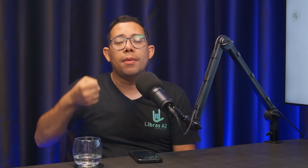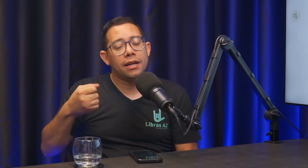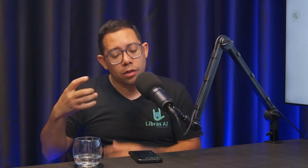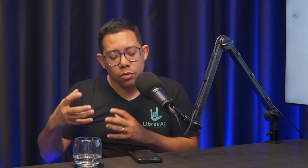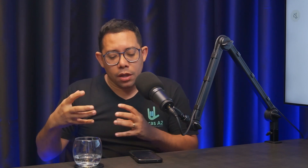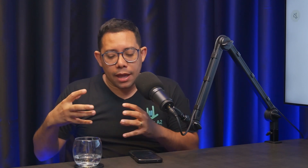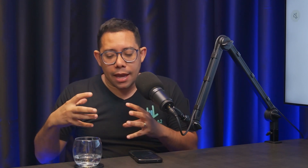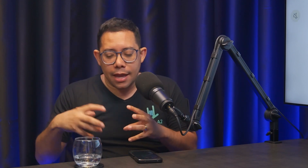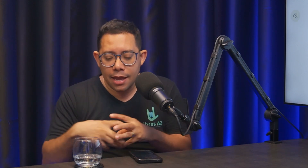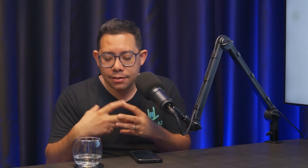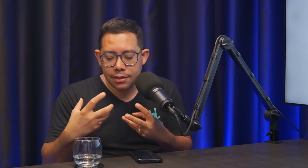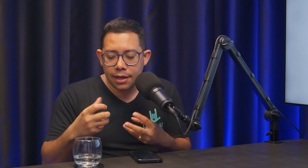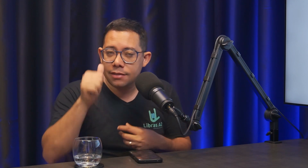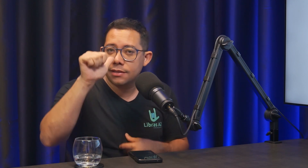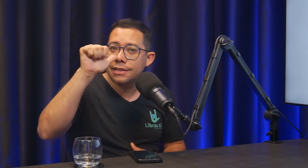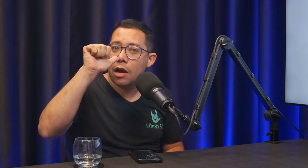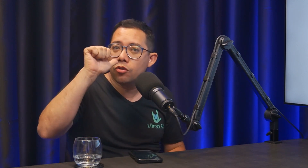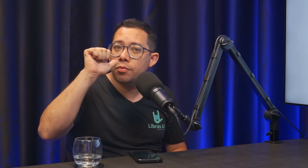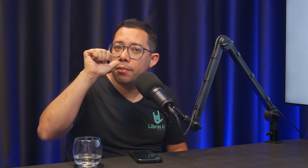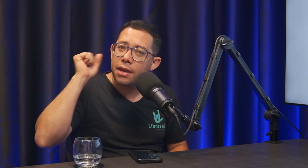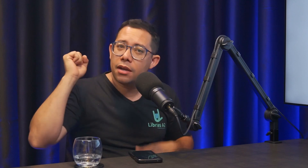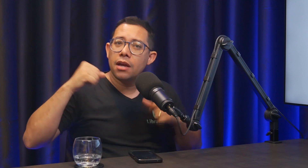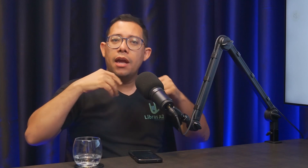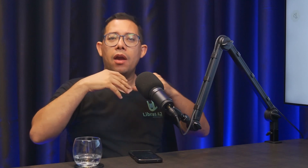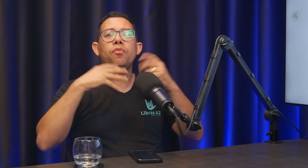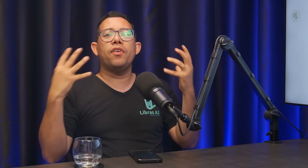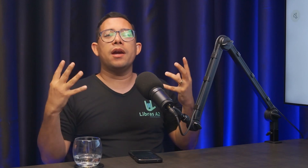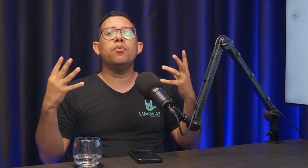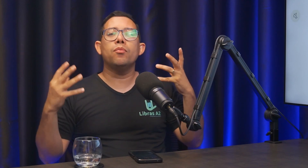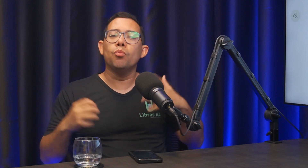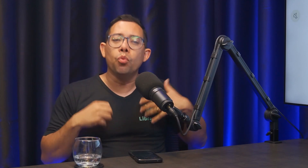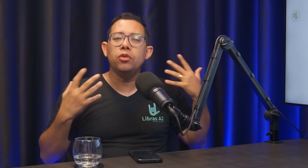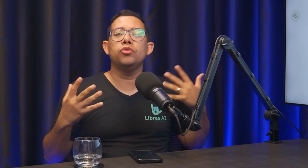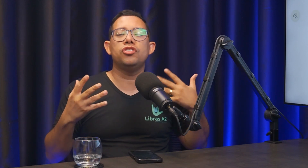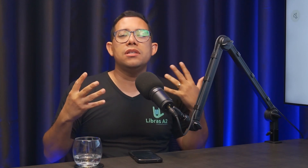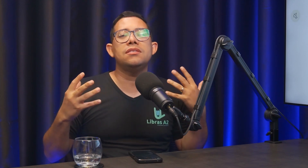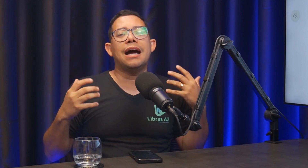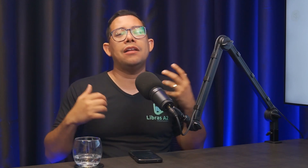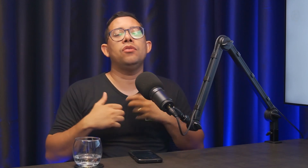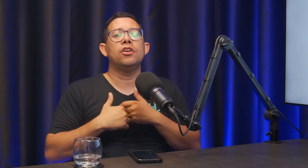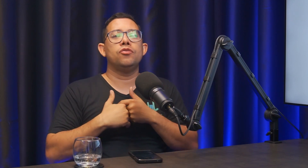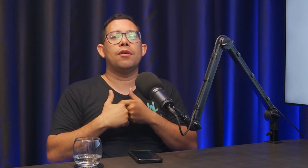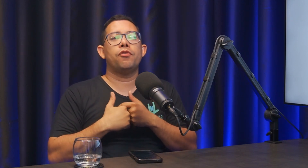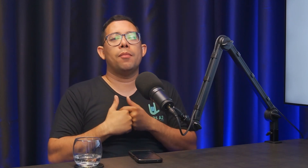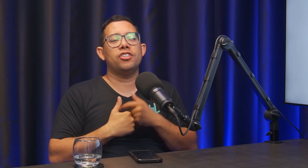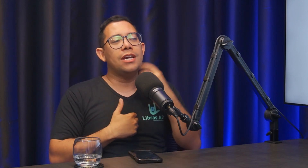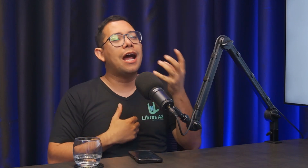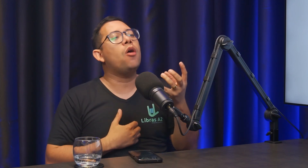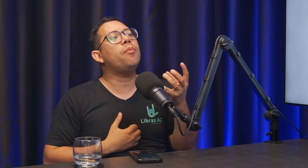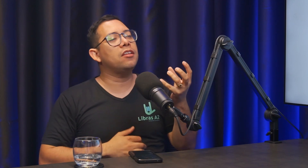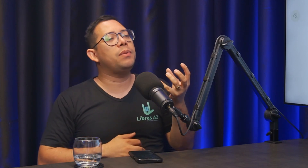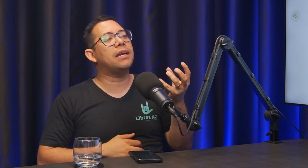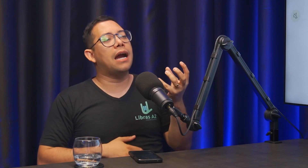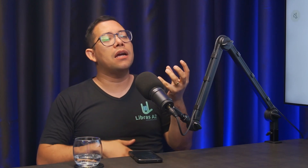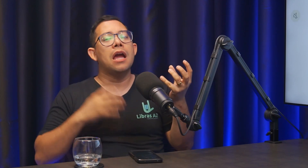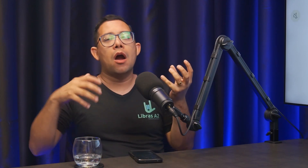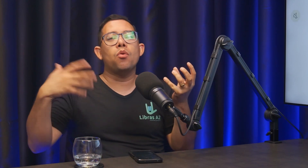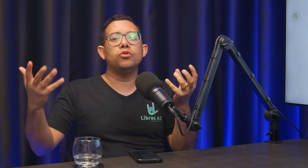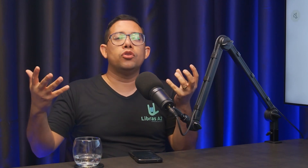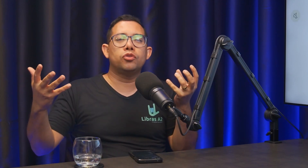Então, esse sinal de beber é um verbo muito utilizado de uma forma geral para explicar alguns outros